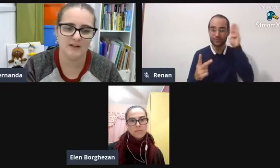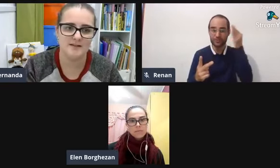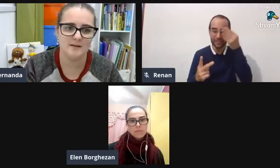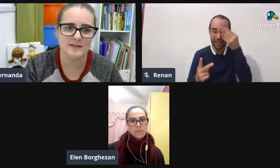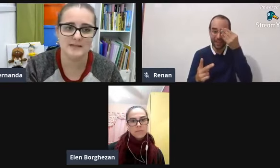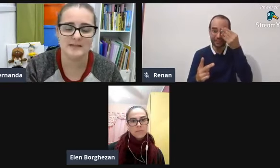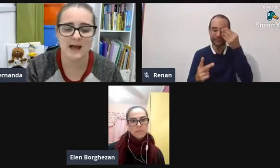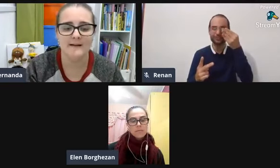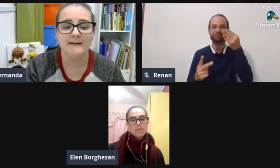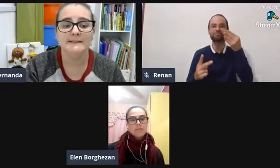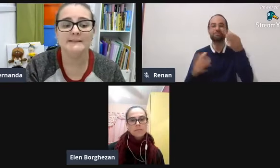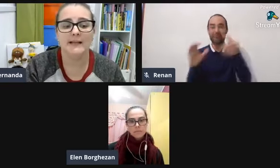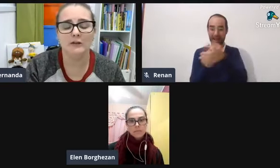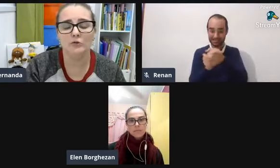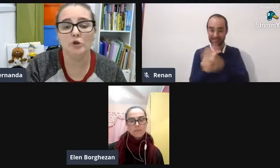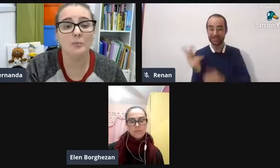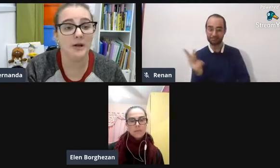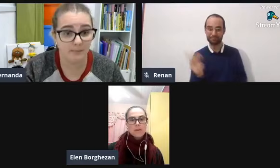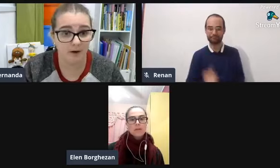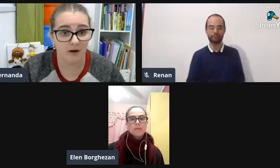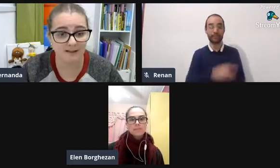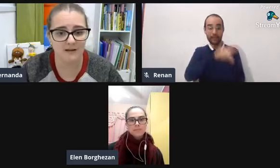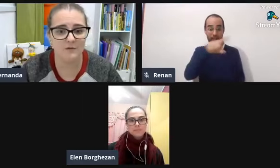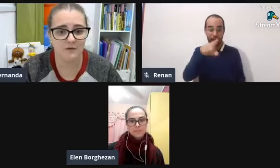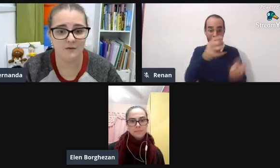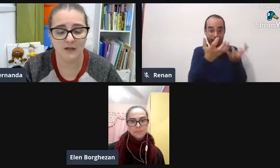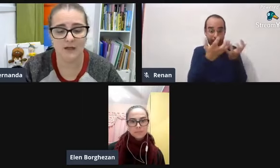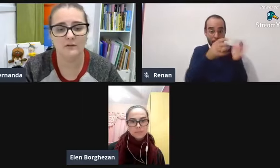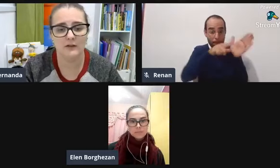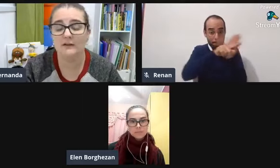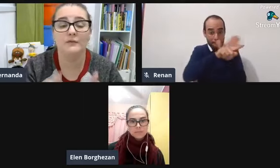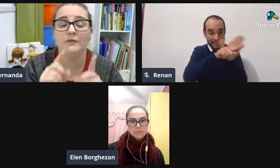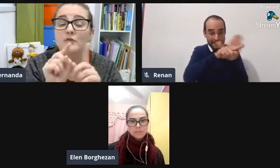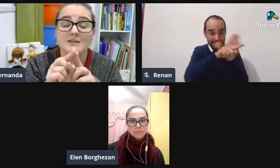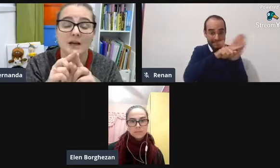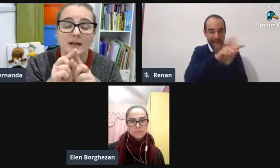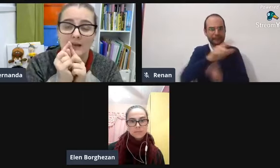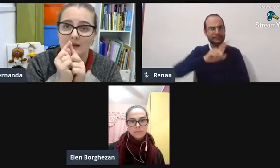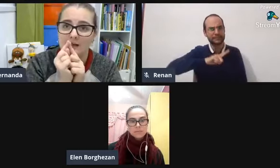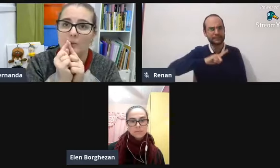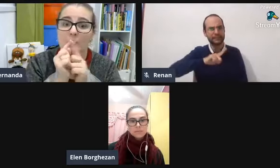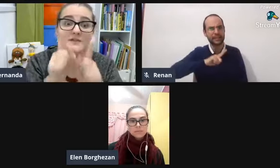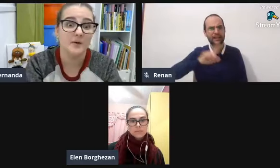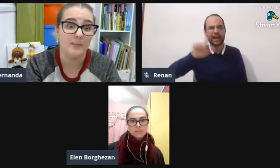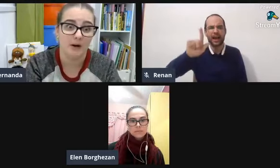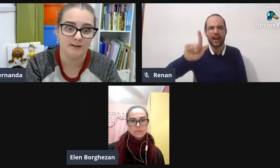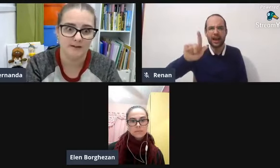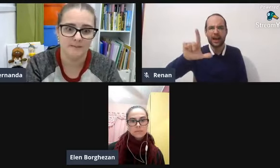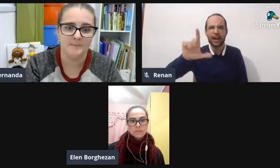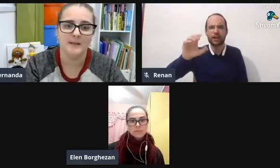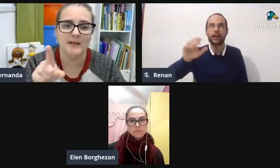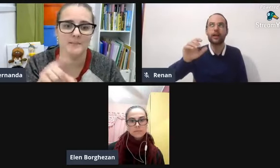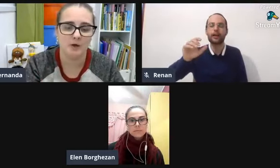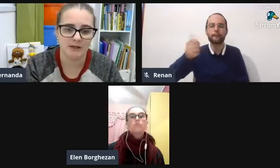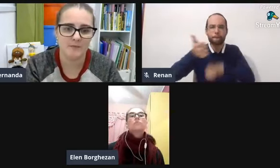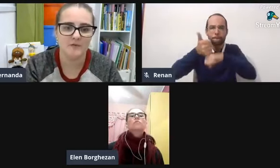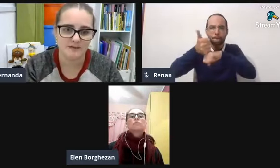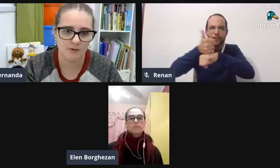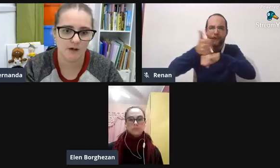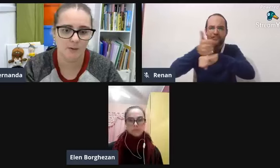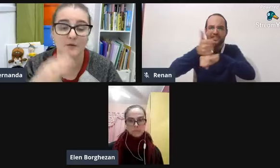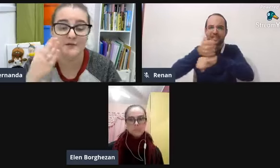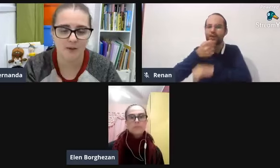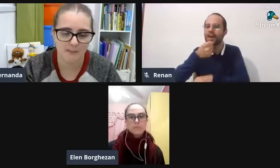tiver interesse em pesquisar, tem um Globo Repórter que foi feito, né? Profissão Repórter. Aquele